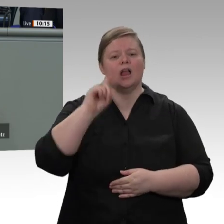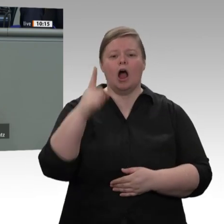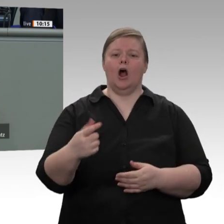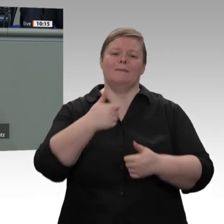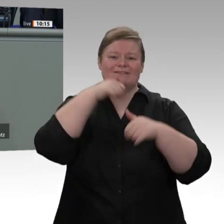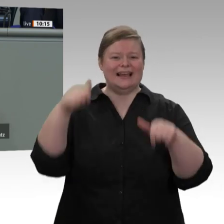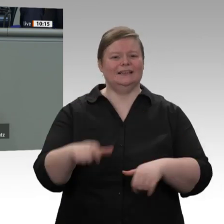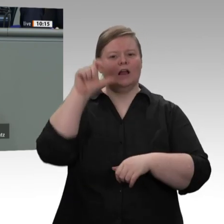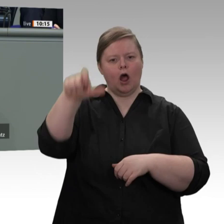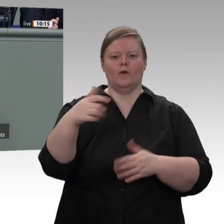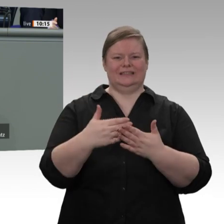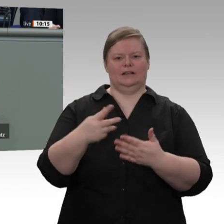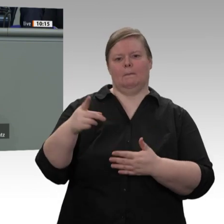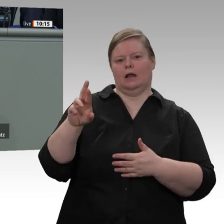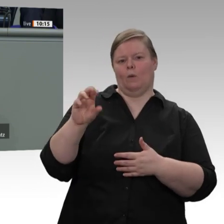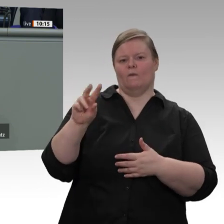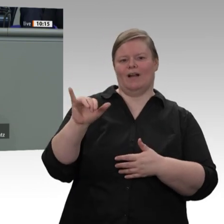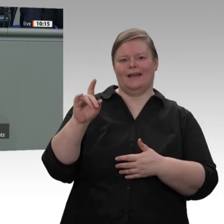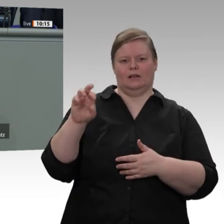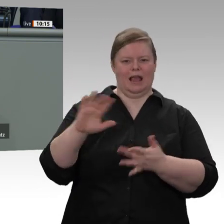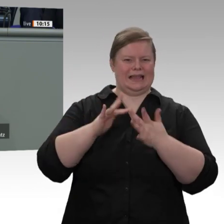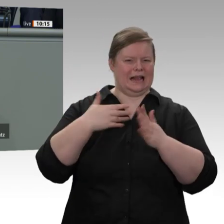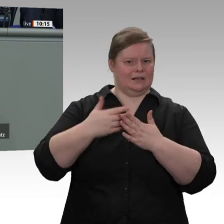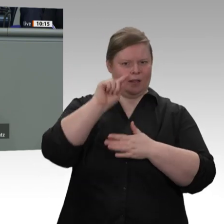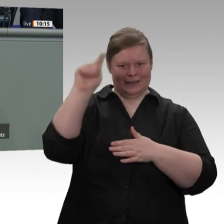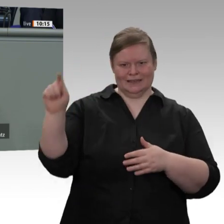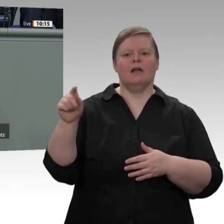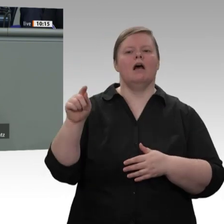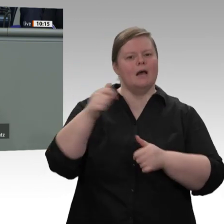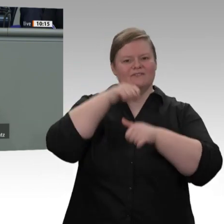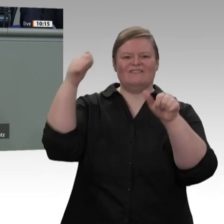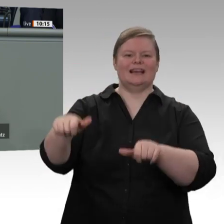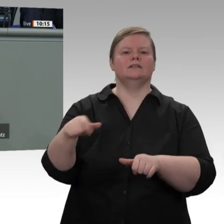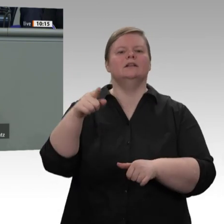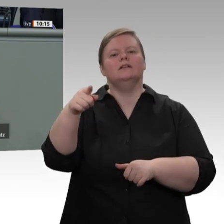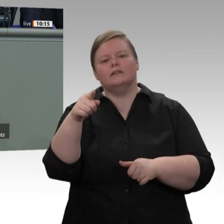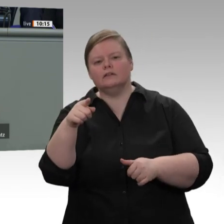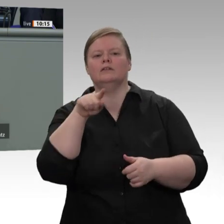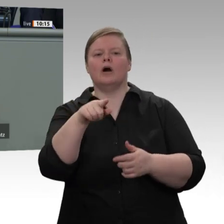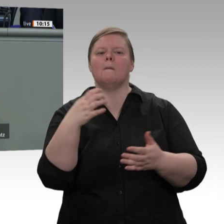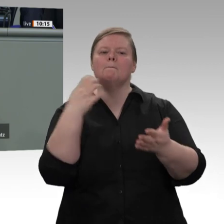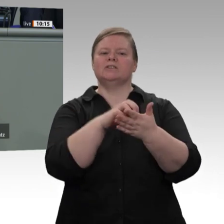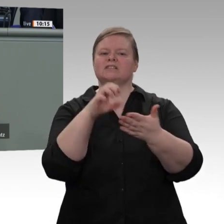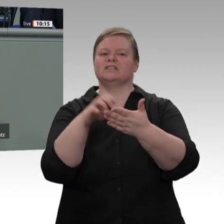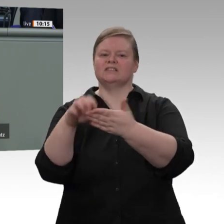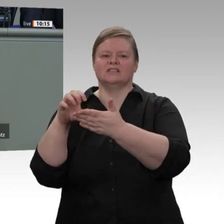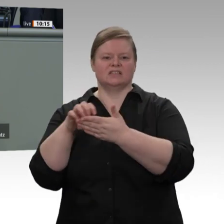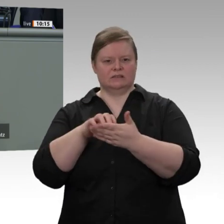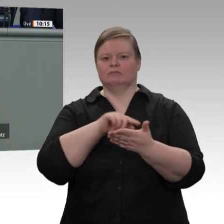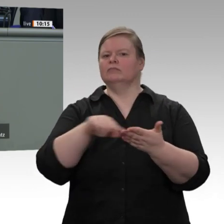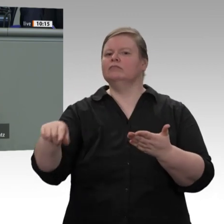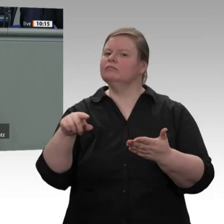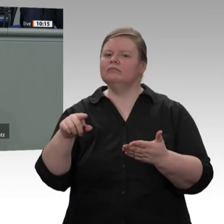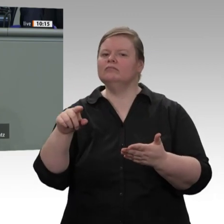Volksverhetzungen, darum geht es, Morddrohungen und Volksverhetzungen in Zukunft auch melden, damit in solchen Fällen auch eine konsequente